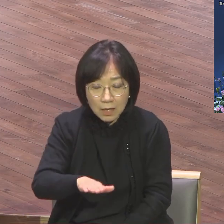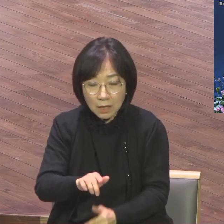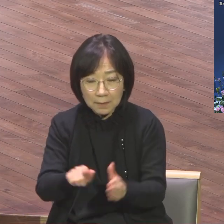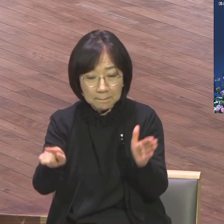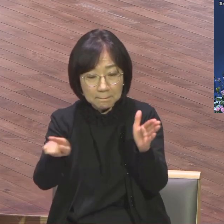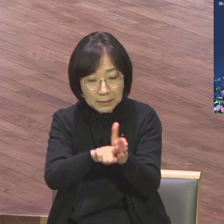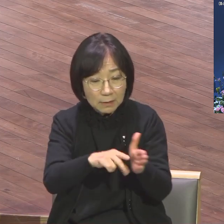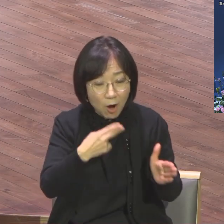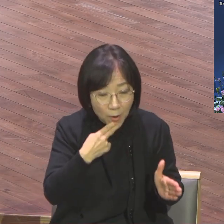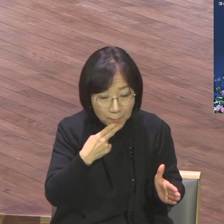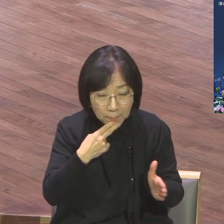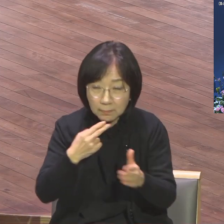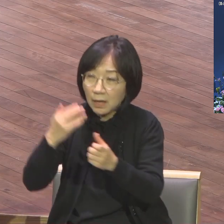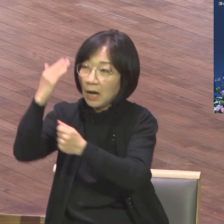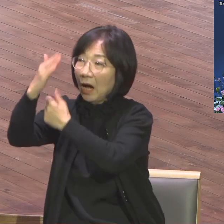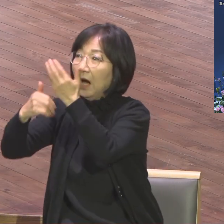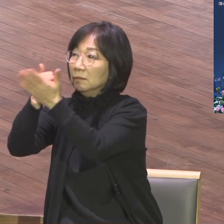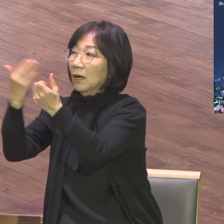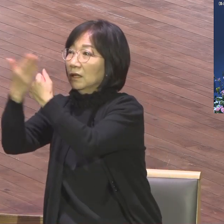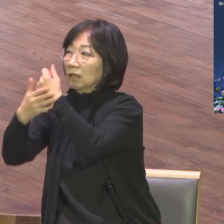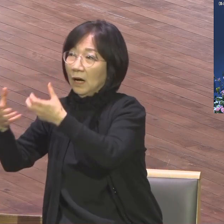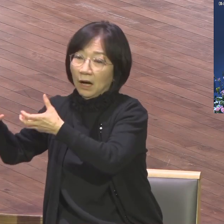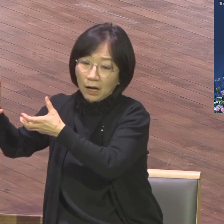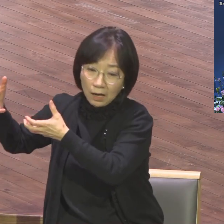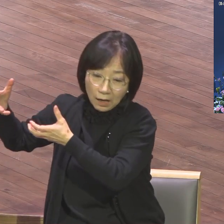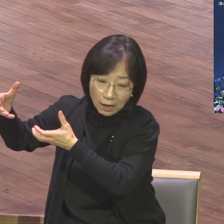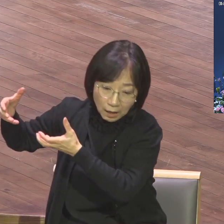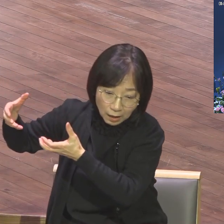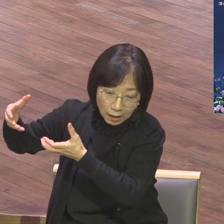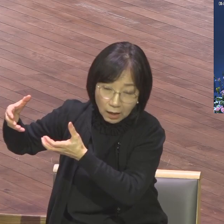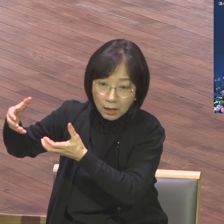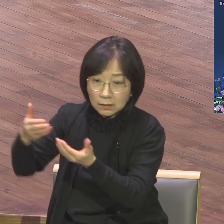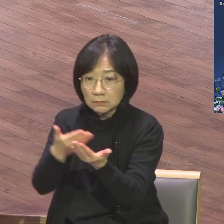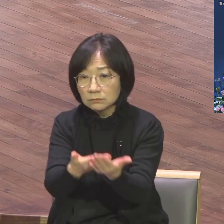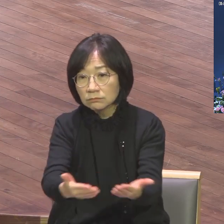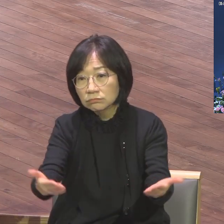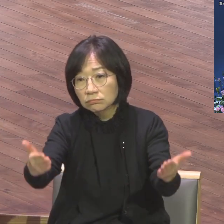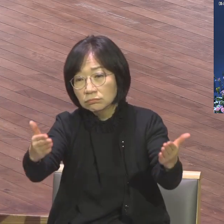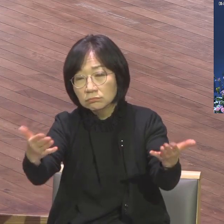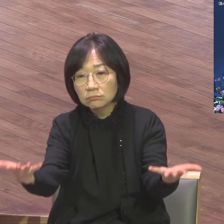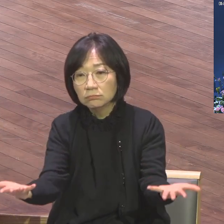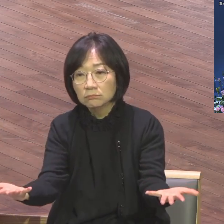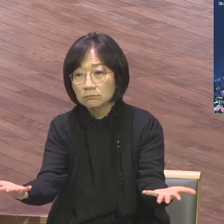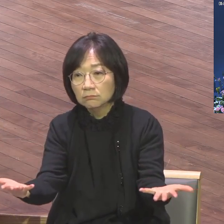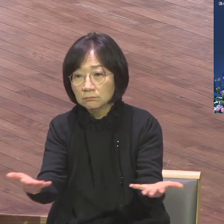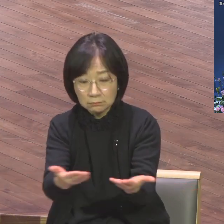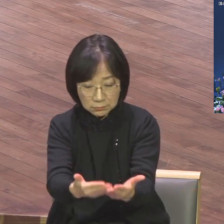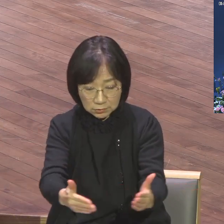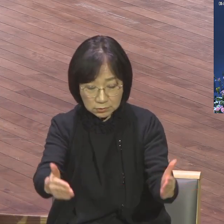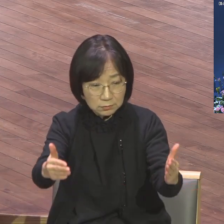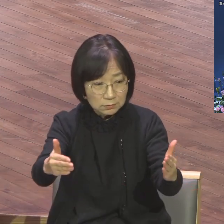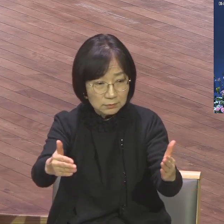그릇이 없으면 은혜를 못 받아요. 받아야 되는데 받을 그릇이 있어야지.